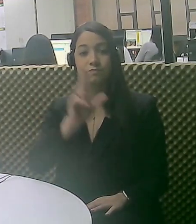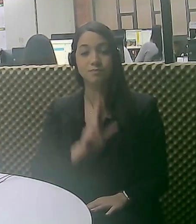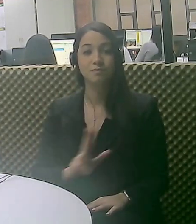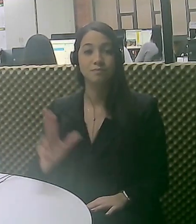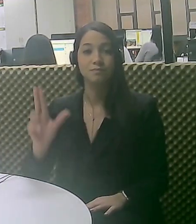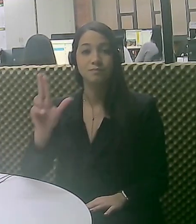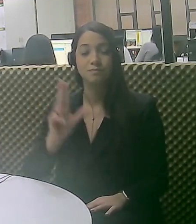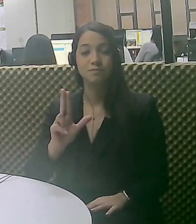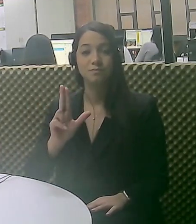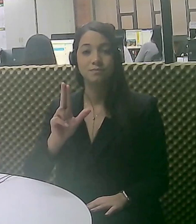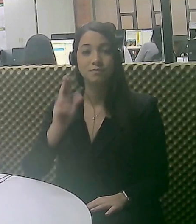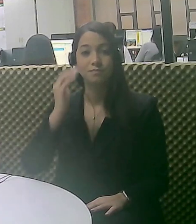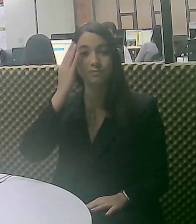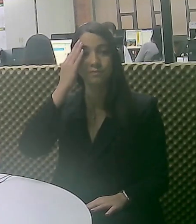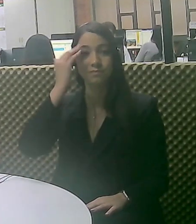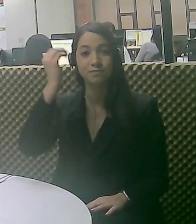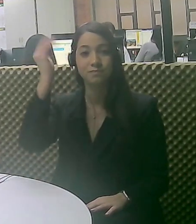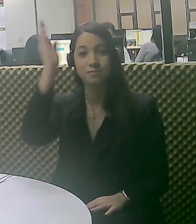Uberlândia,